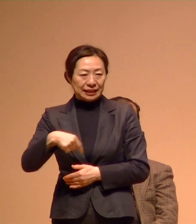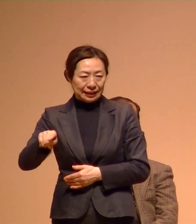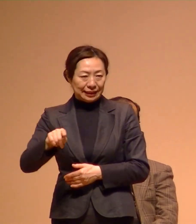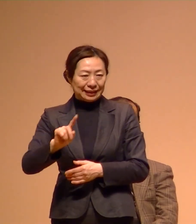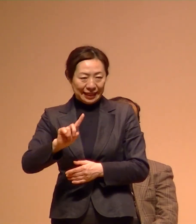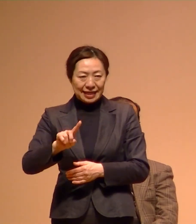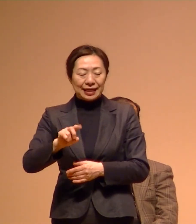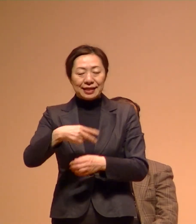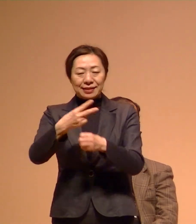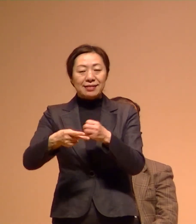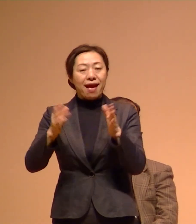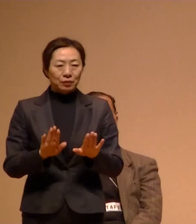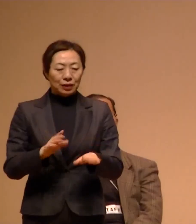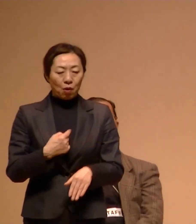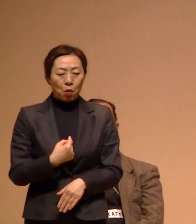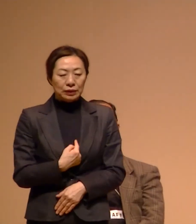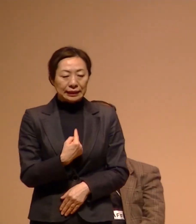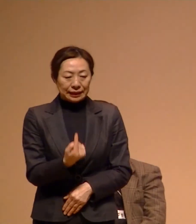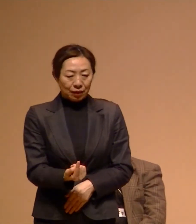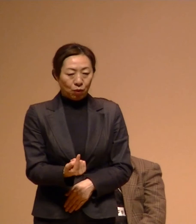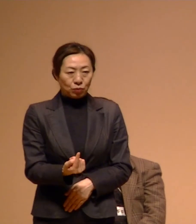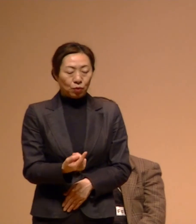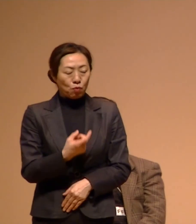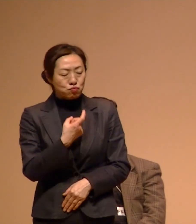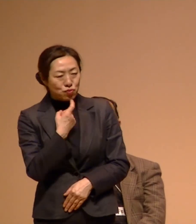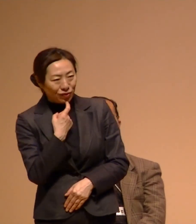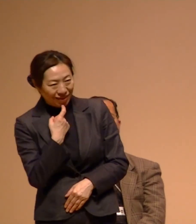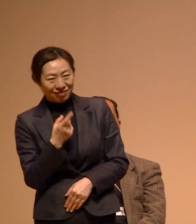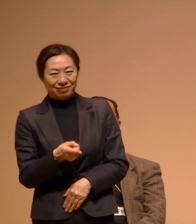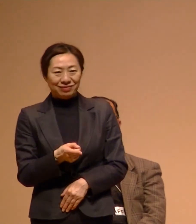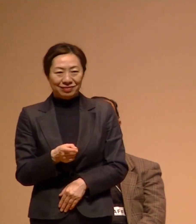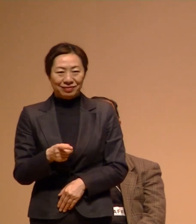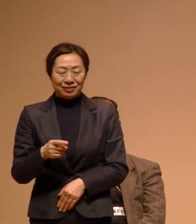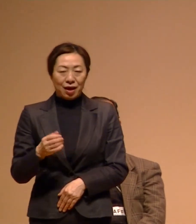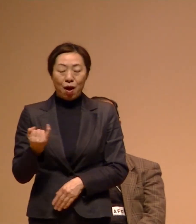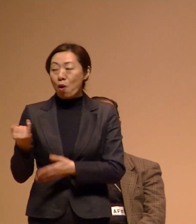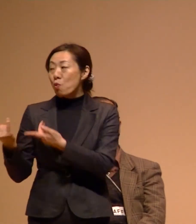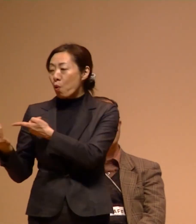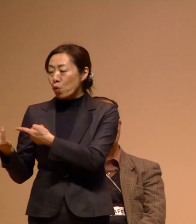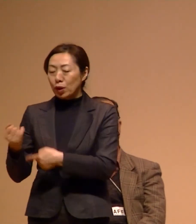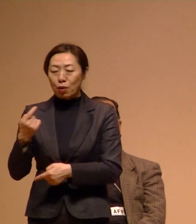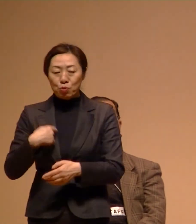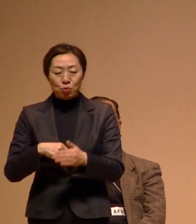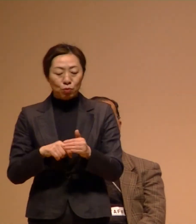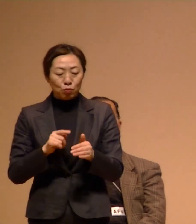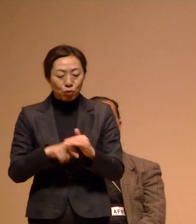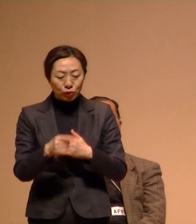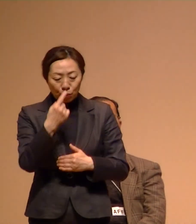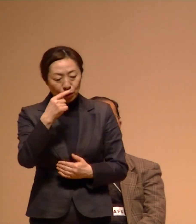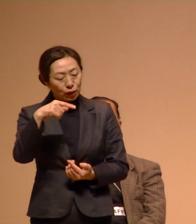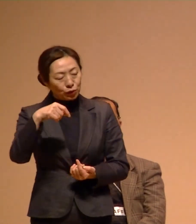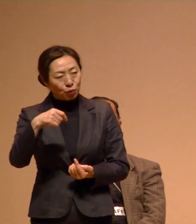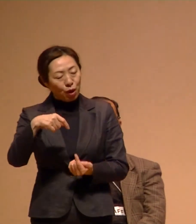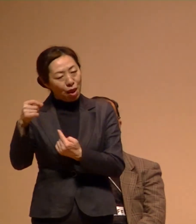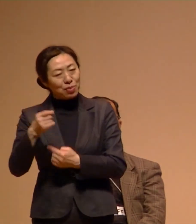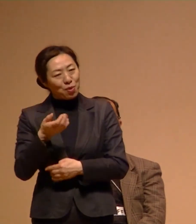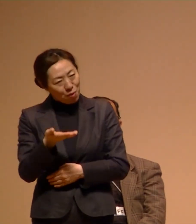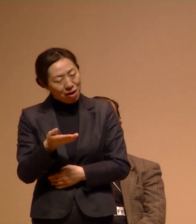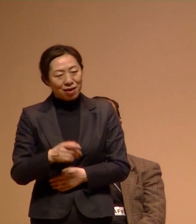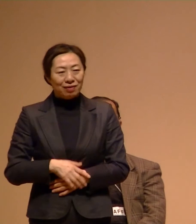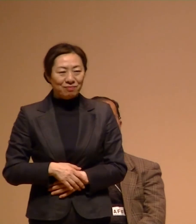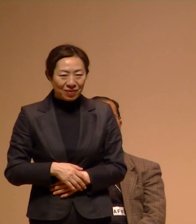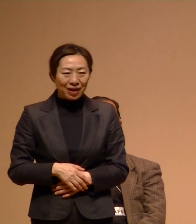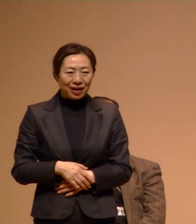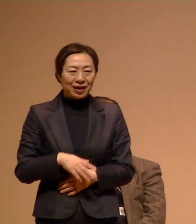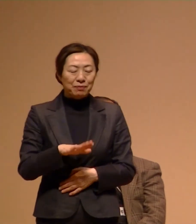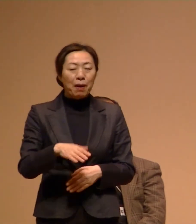許を取り、君の森プロジェクトを。 不思議なんです、心さんがどうして私を選んだのか。それは多分今までの人の話